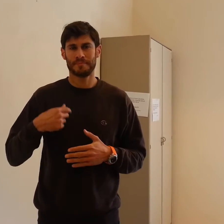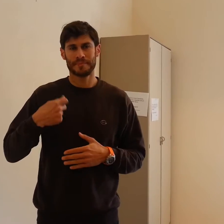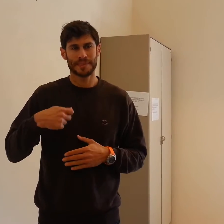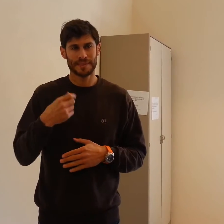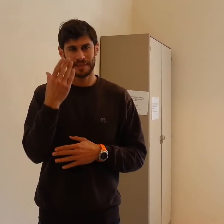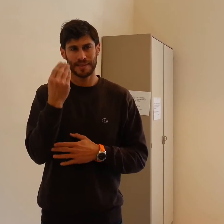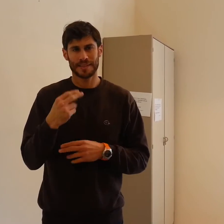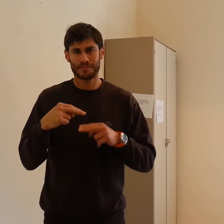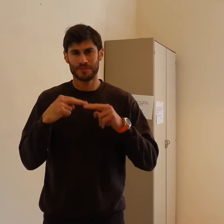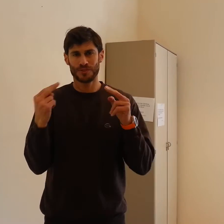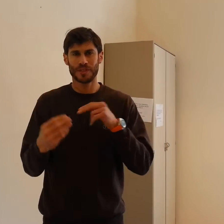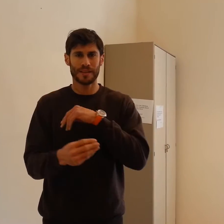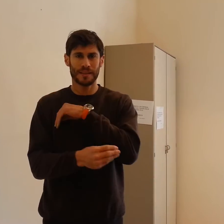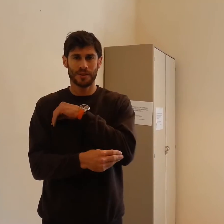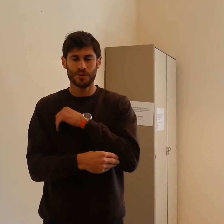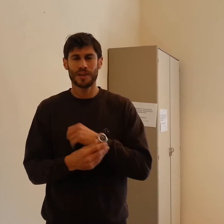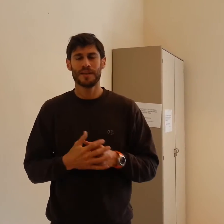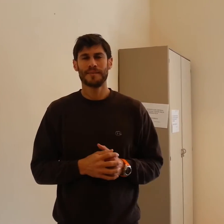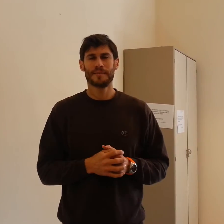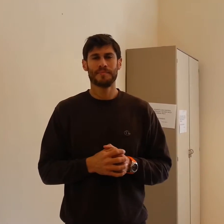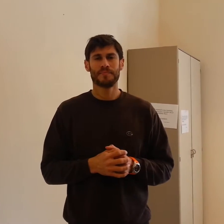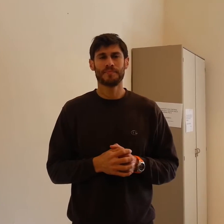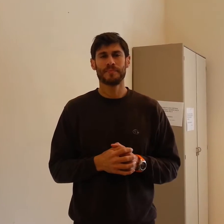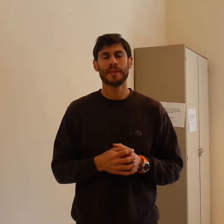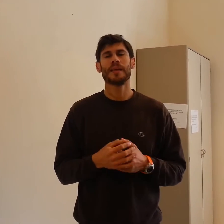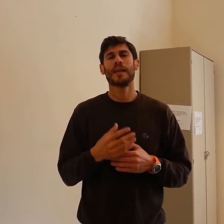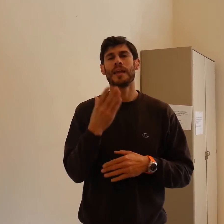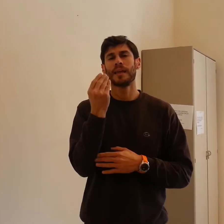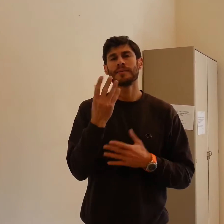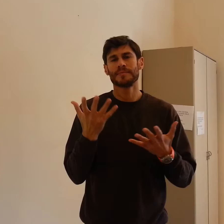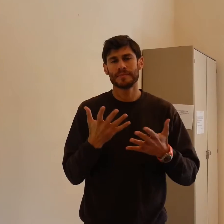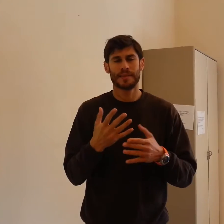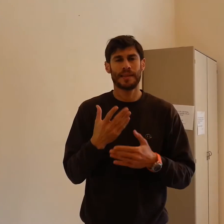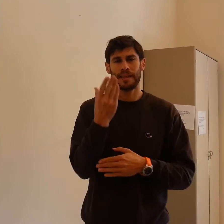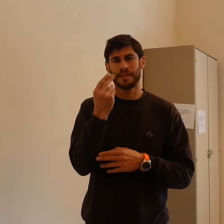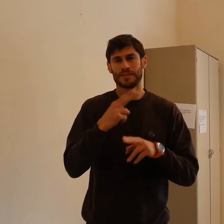Buongiorno, sono il presidente della sezione provinciale dell'Ente Nazionale Sordi di Ancona,